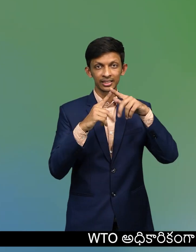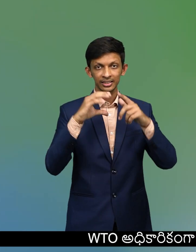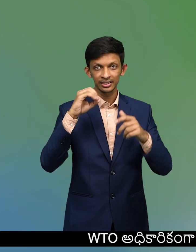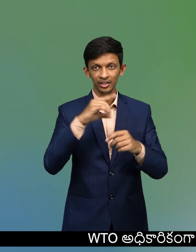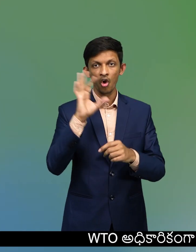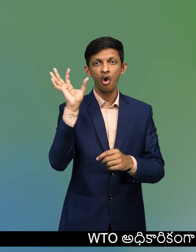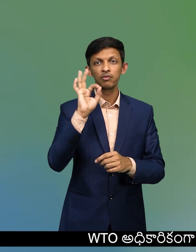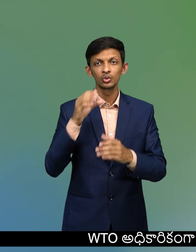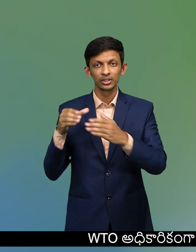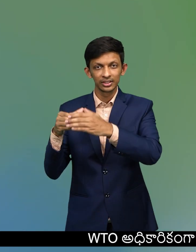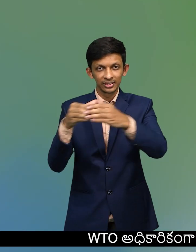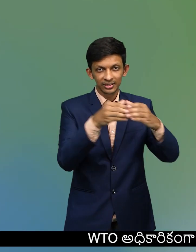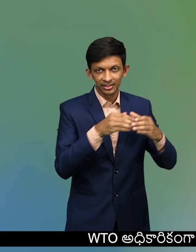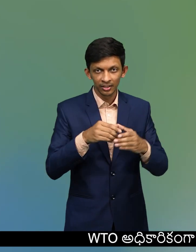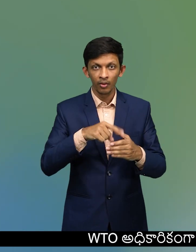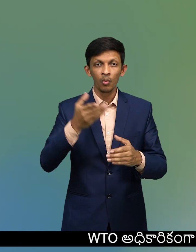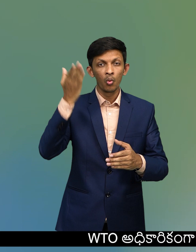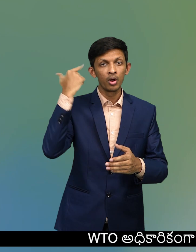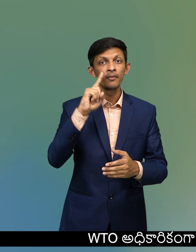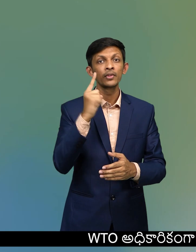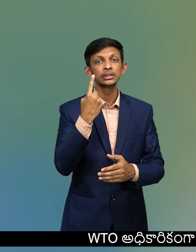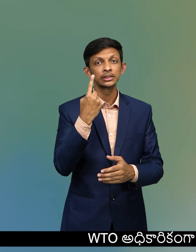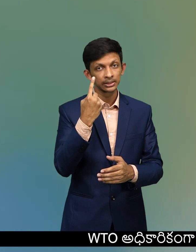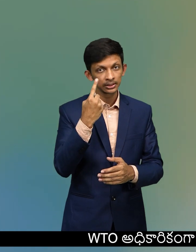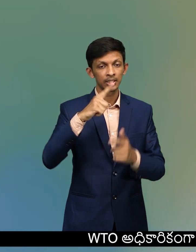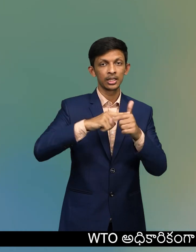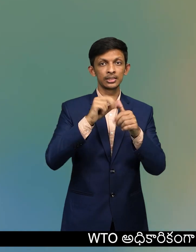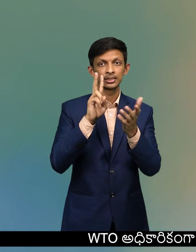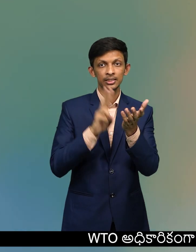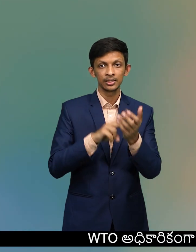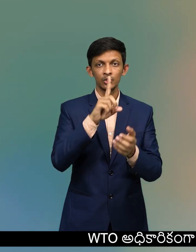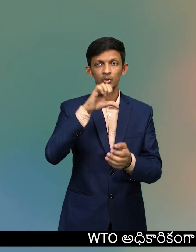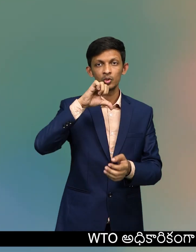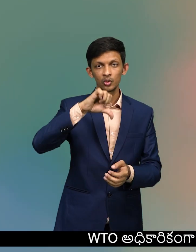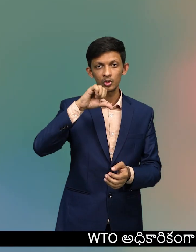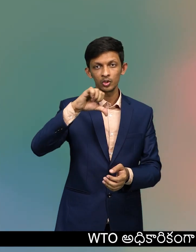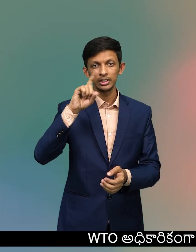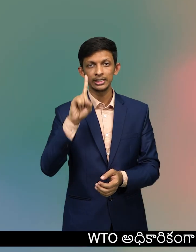WTO అధికారికంగా జనవరి 1, 1991న ప్రారంభమైంది.